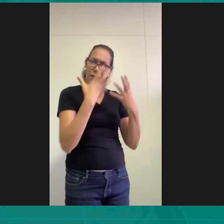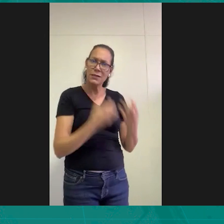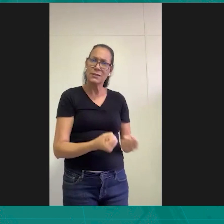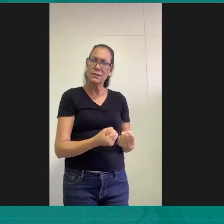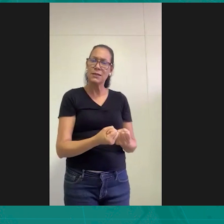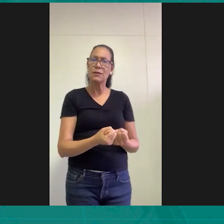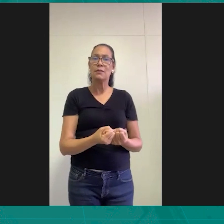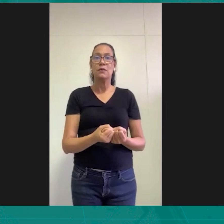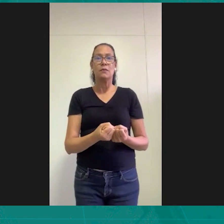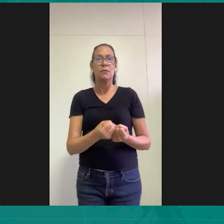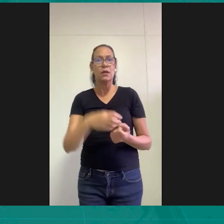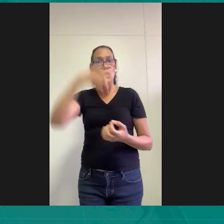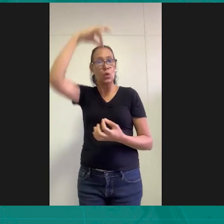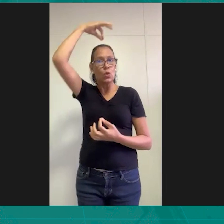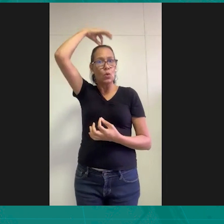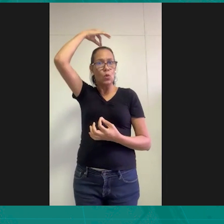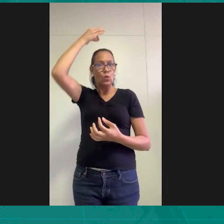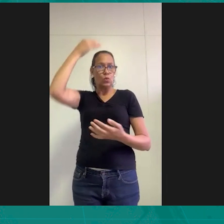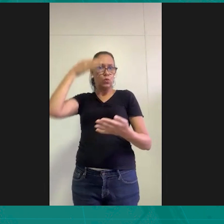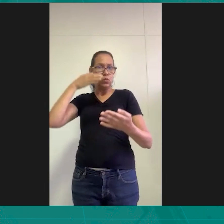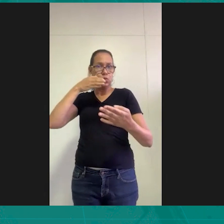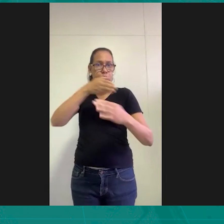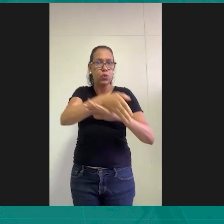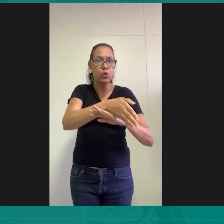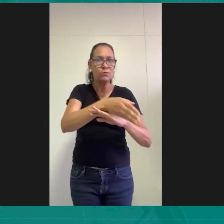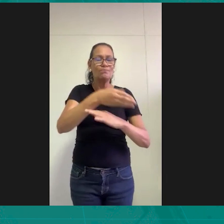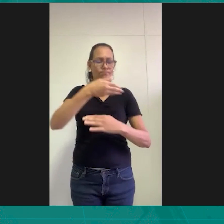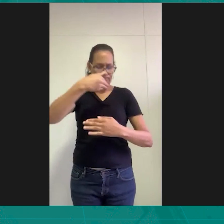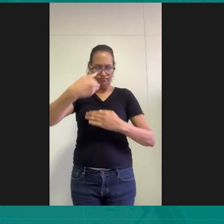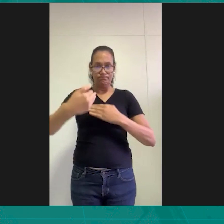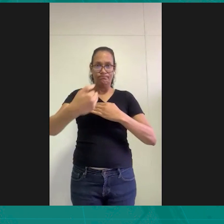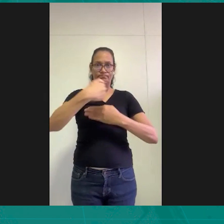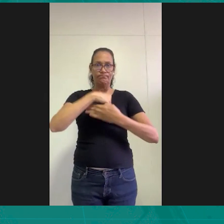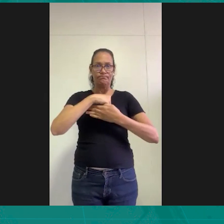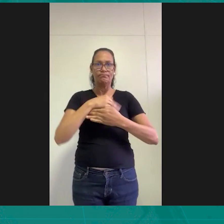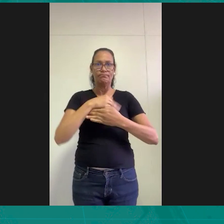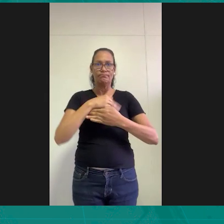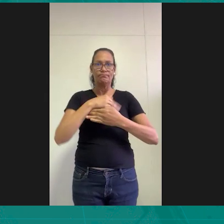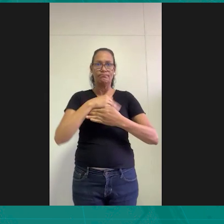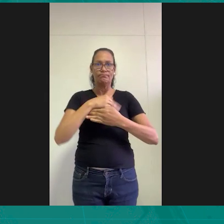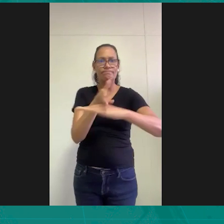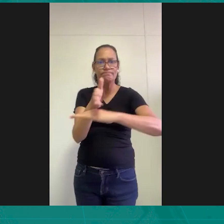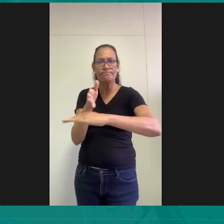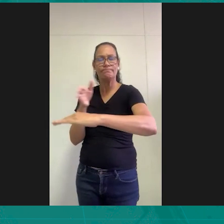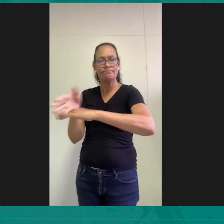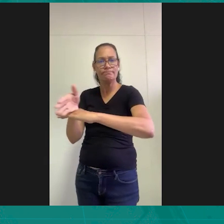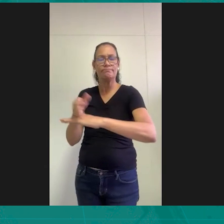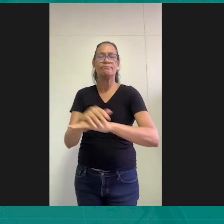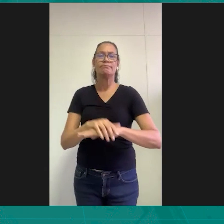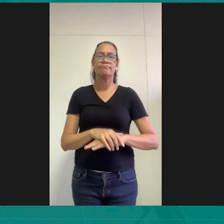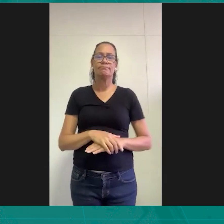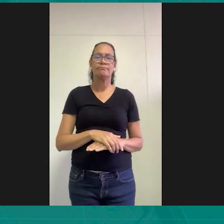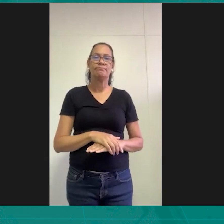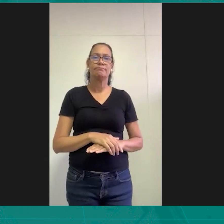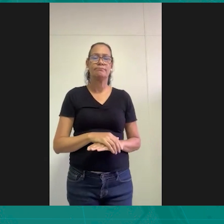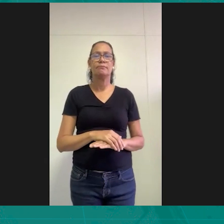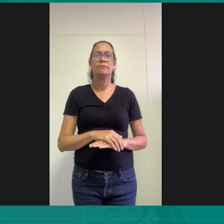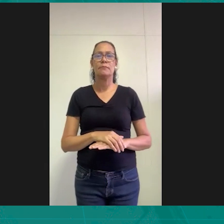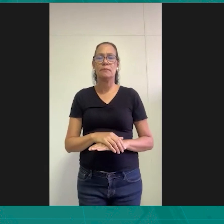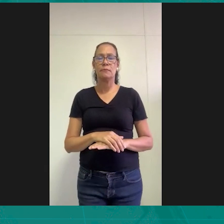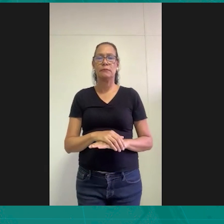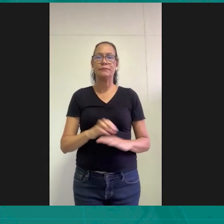neles. E esse Espírito, irmão, ficou pronto quando, né, o Êxodo 30 nos